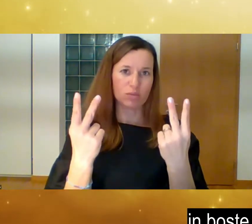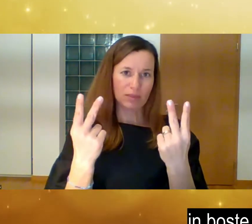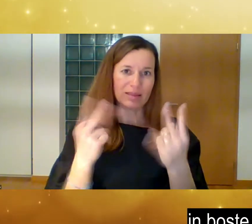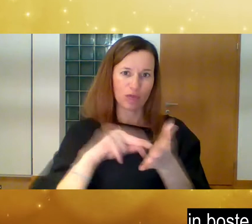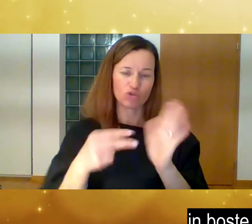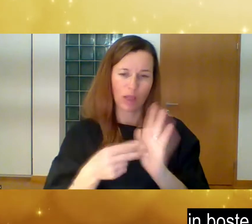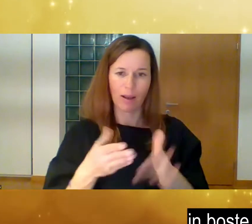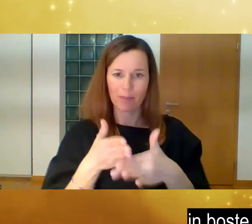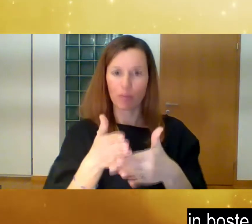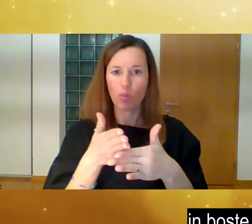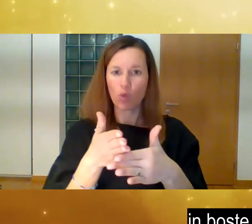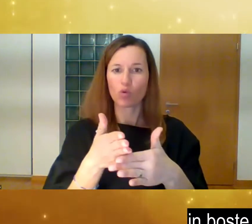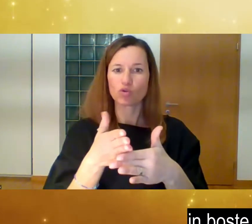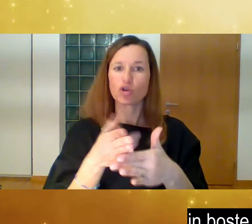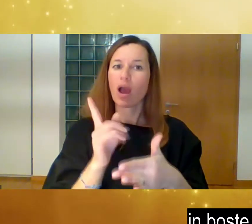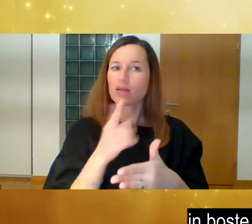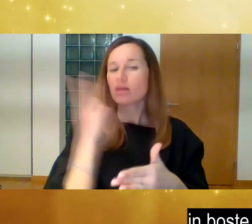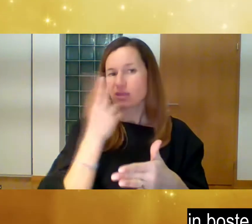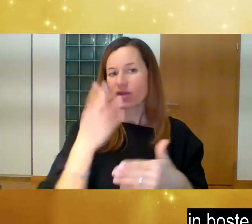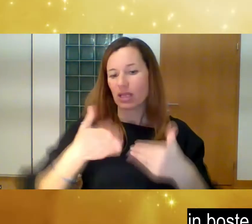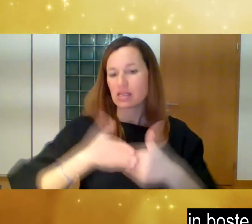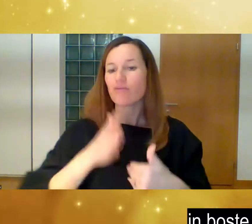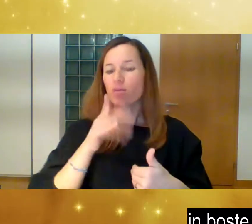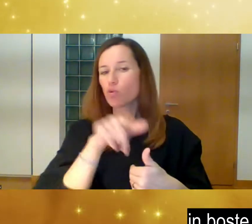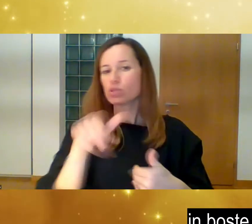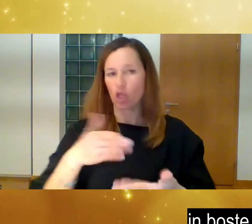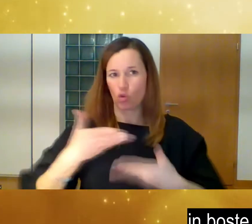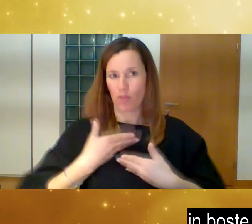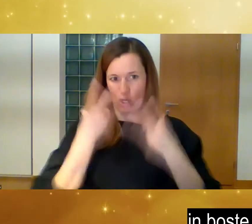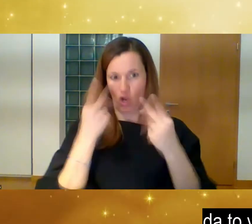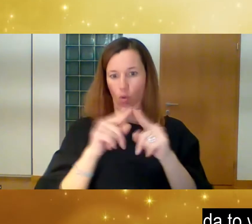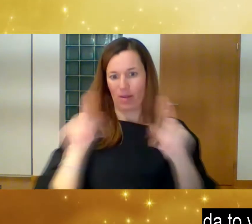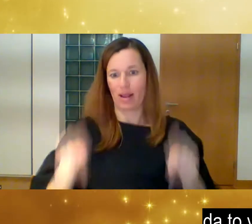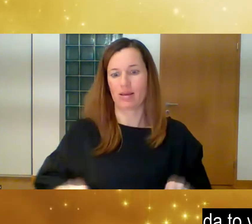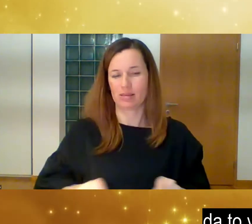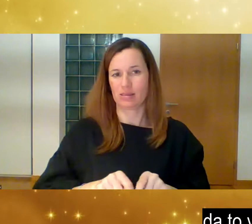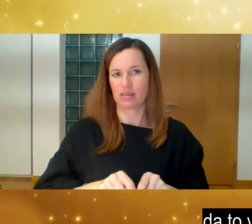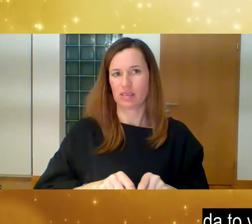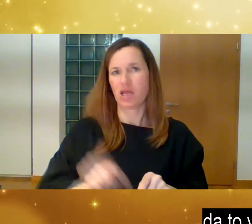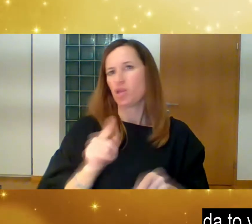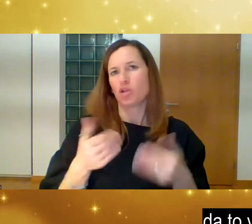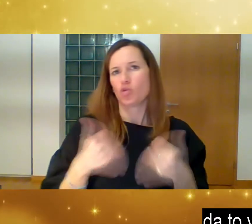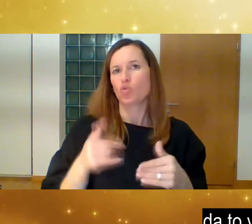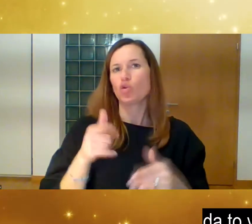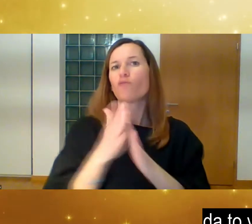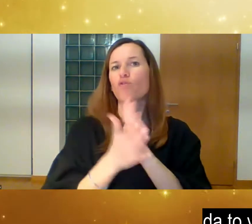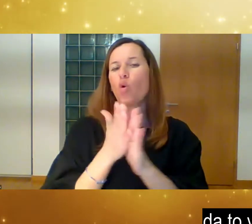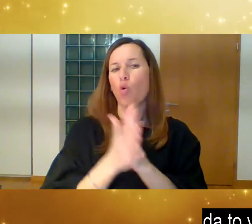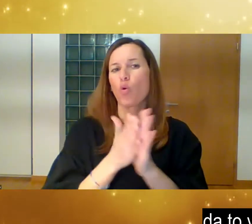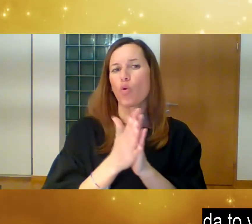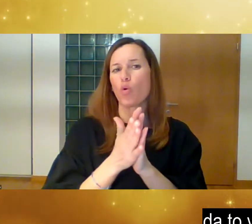seveda boste dobili tudi en obrazec vloge. Ni pa nujno, da to vlogo podate na